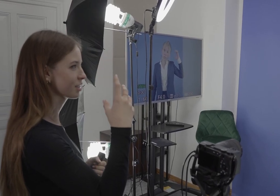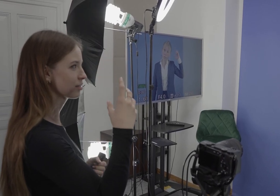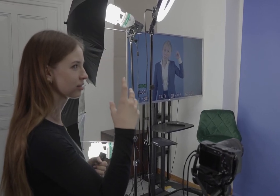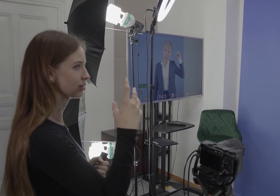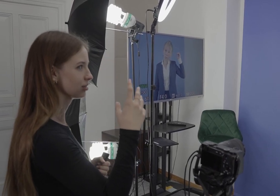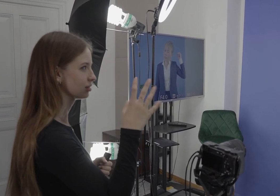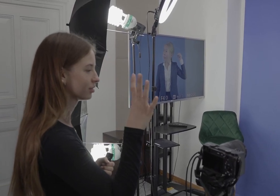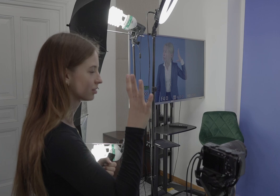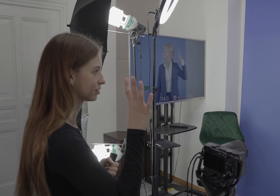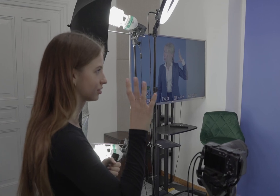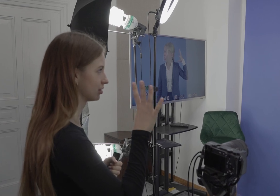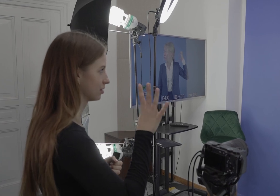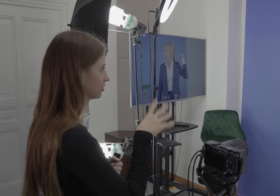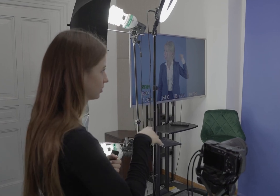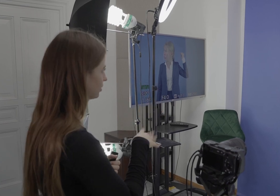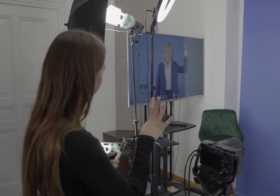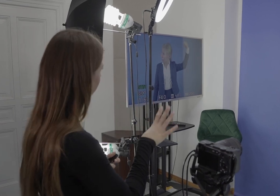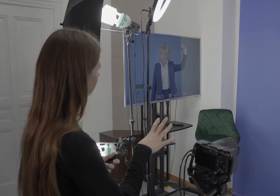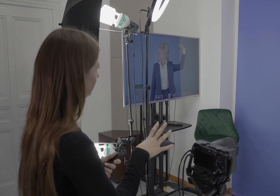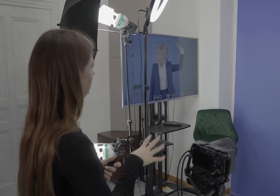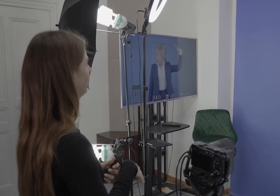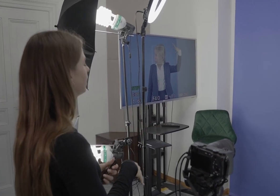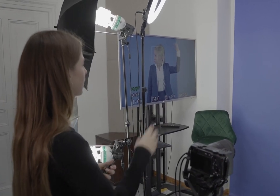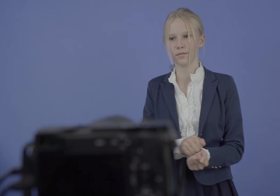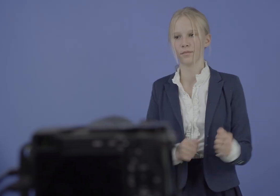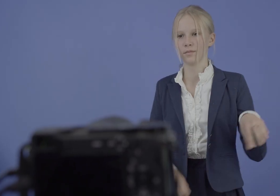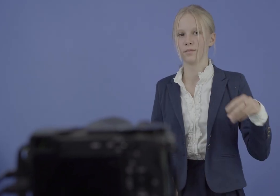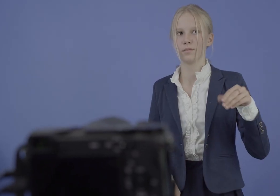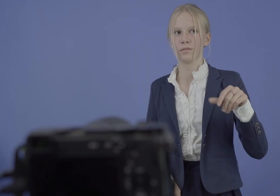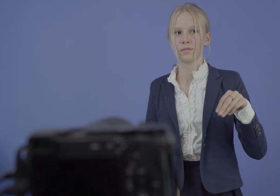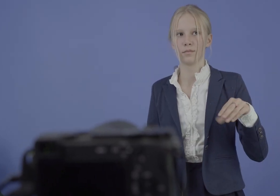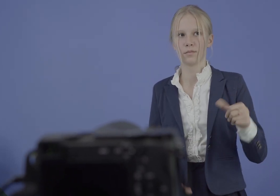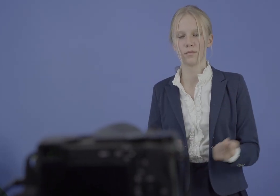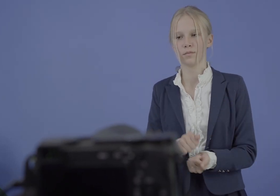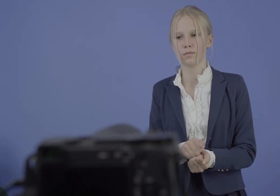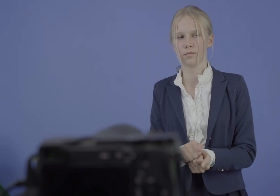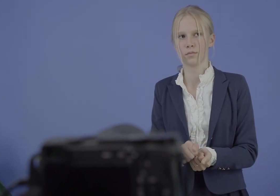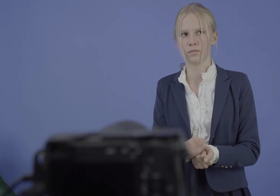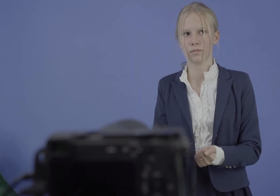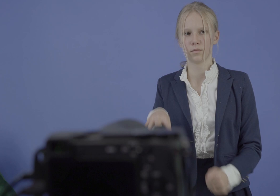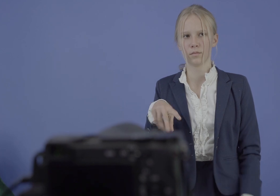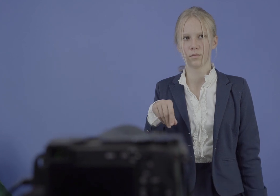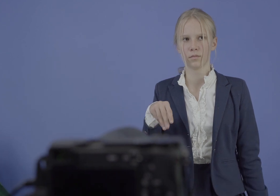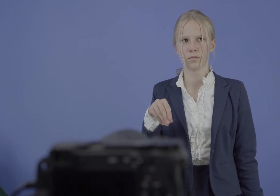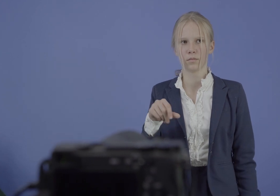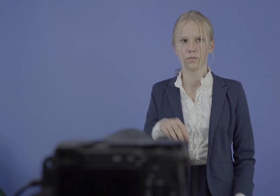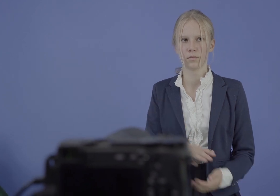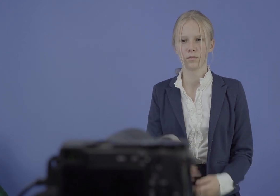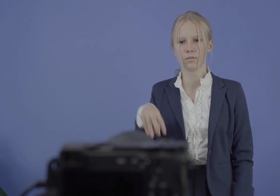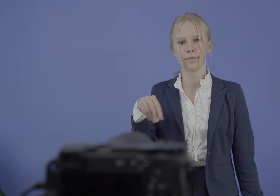i niesłyszących. Ponieważ te dzieci najbardziej potrzebują etykietyzacji, potrzebują informacji o tym, jak nazywa się